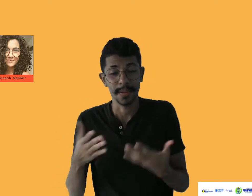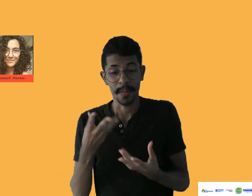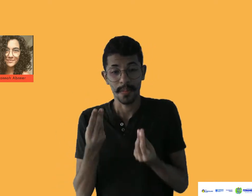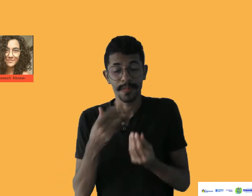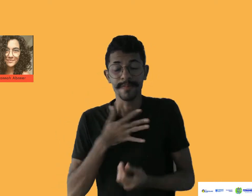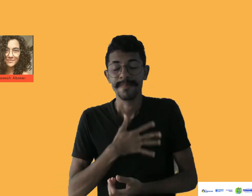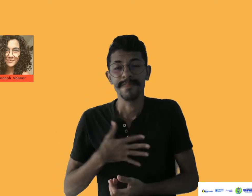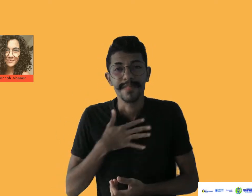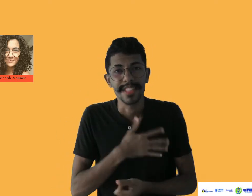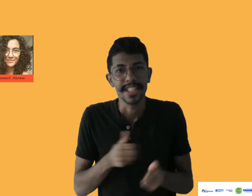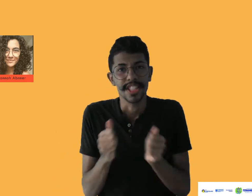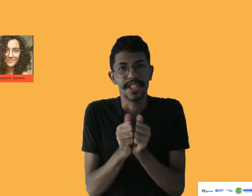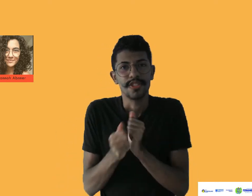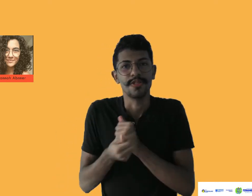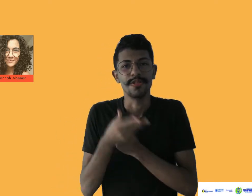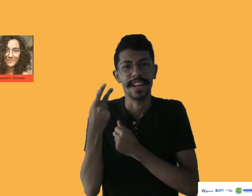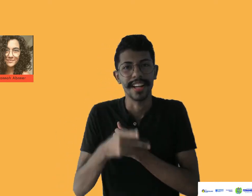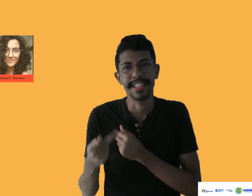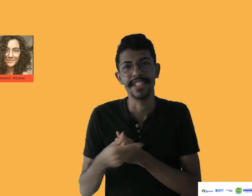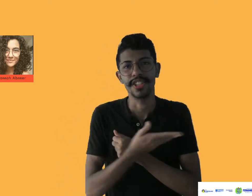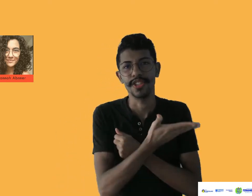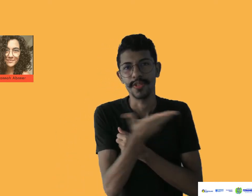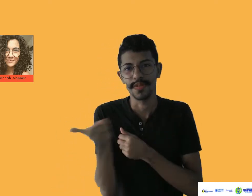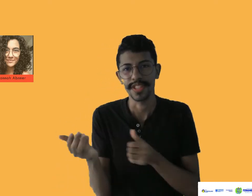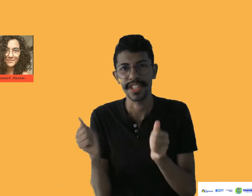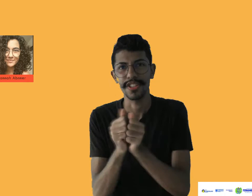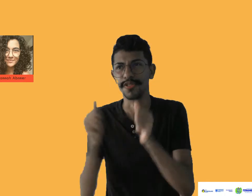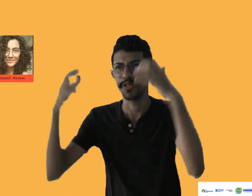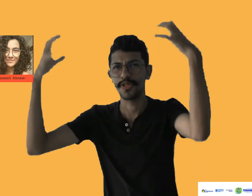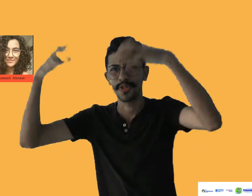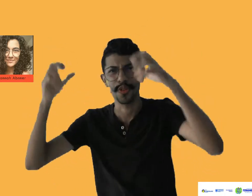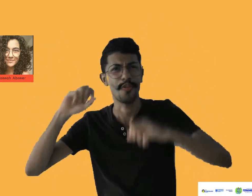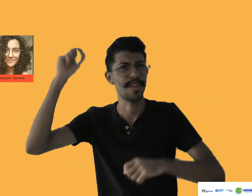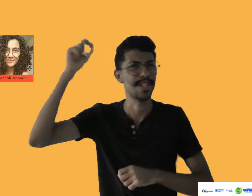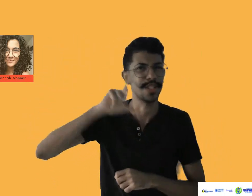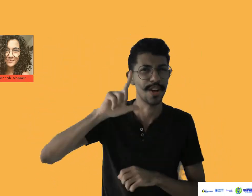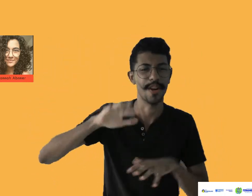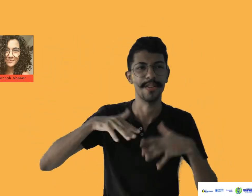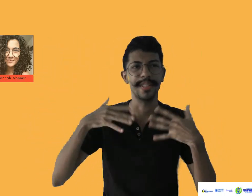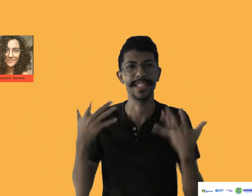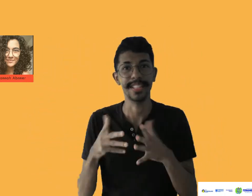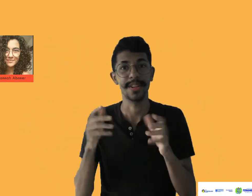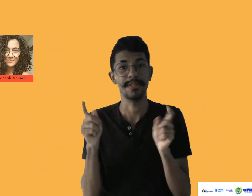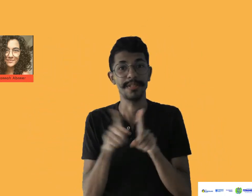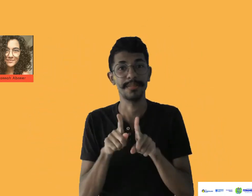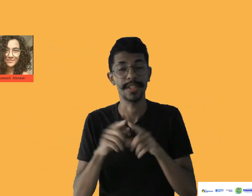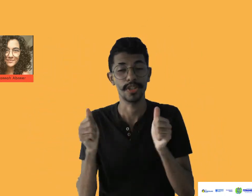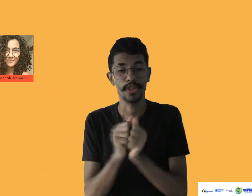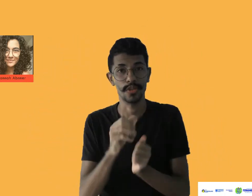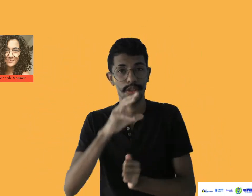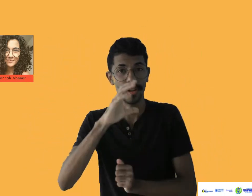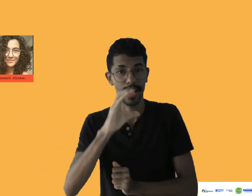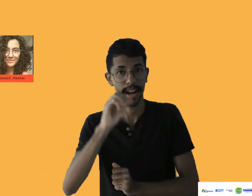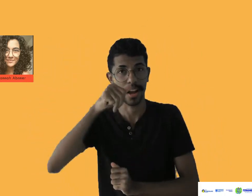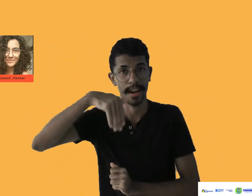com todos, quer esteja chovendo, quer esteja fazendo sol. Eu sou Hanna e junto com Camila nós teremos